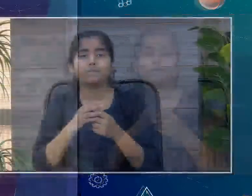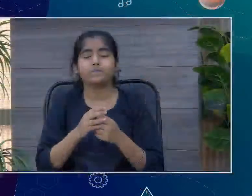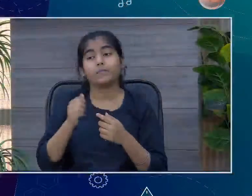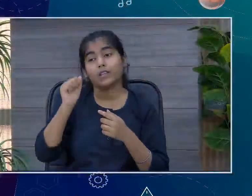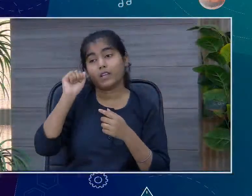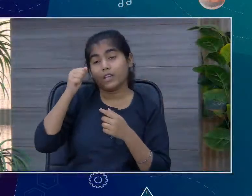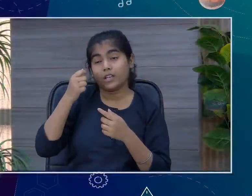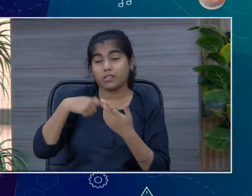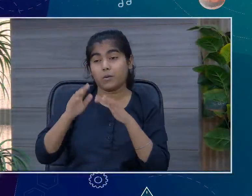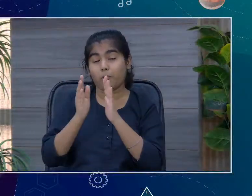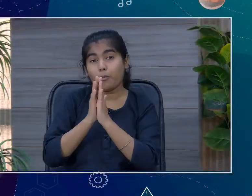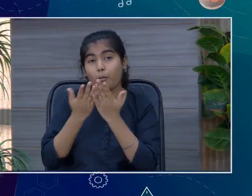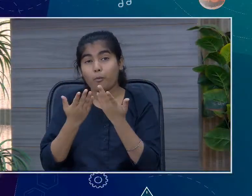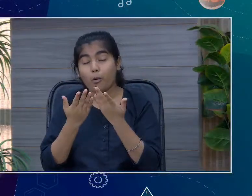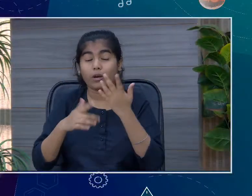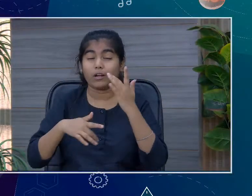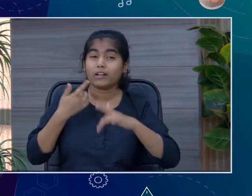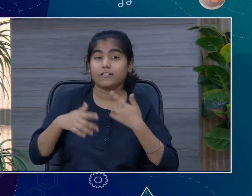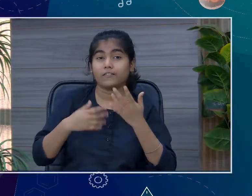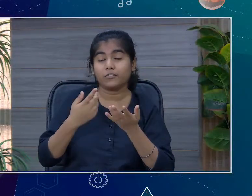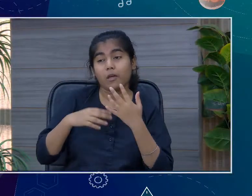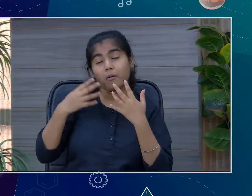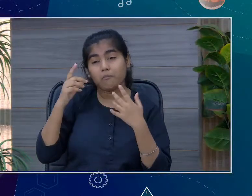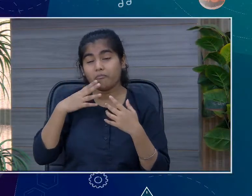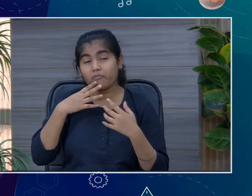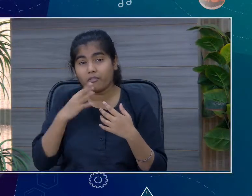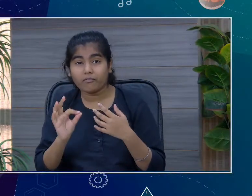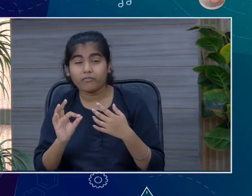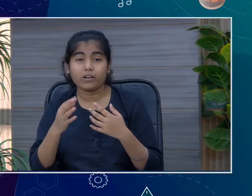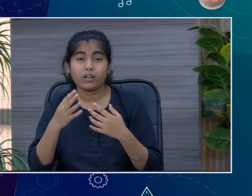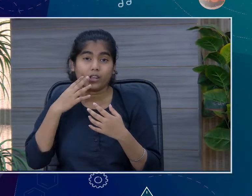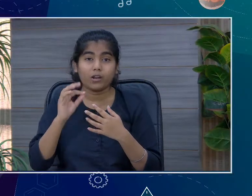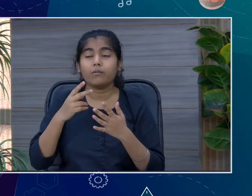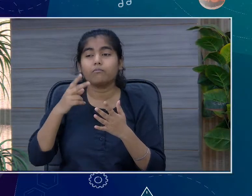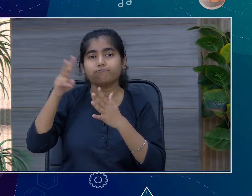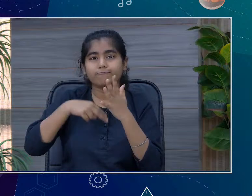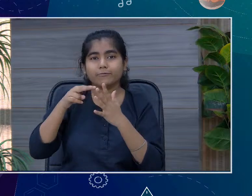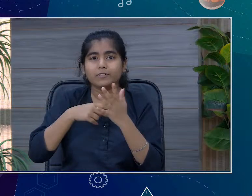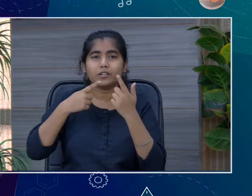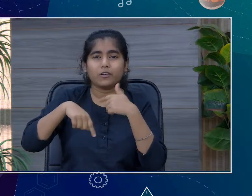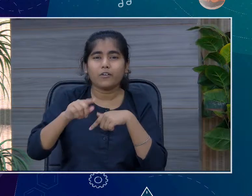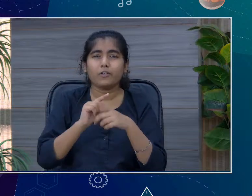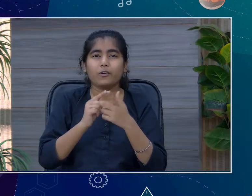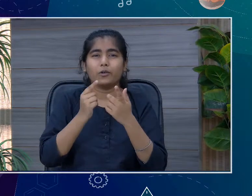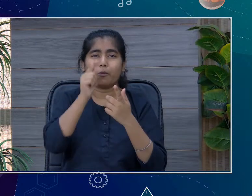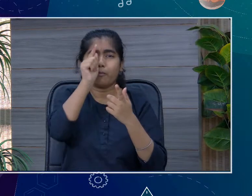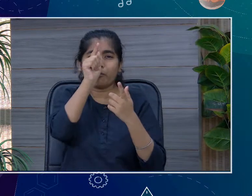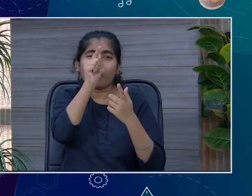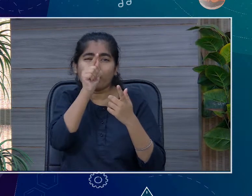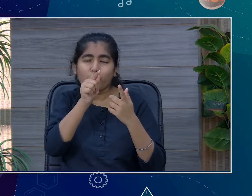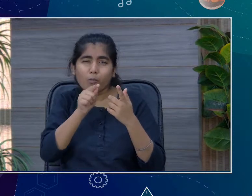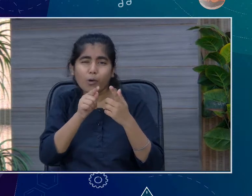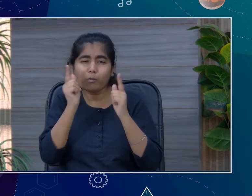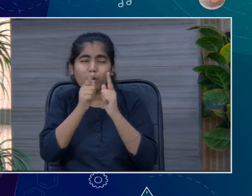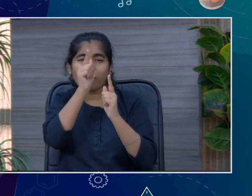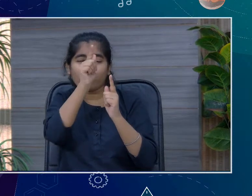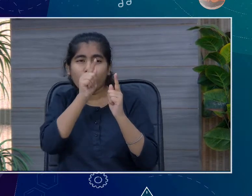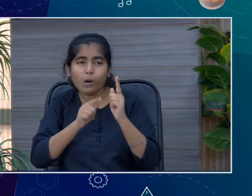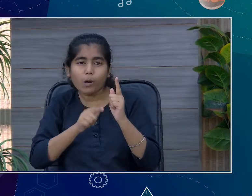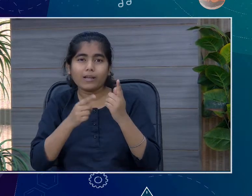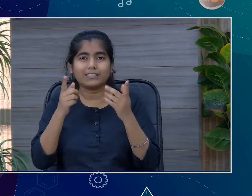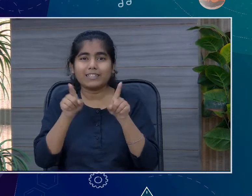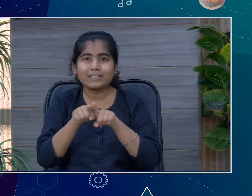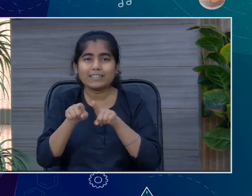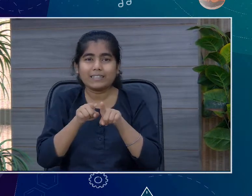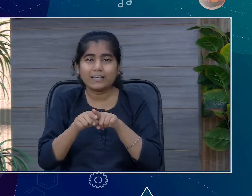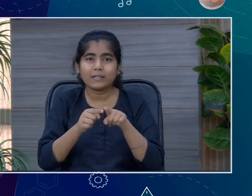कमाल की ये बुक है, आप बिल्कुल पढ़ेंगे इसको और उसमें एक एक चीज़ बहुत सूक्ष्मता से बताई गई कि अगर आप पार्किंग में जा रहे हैं तो रास्ता किस तरीके से होना चाहिए,